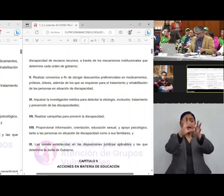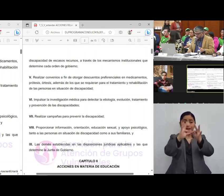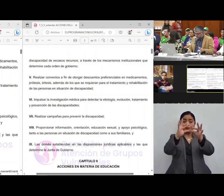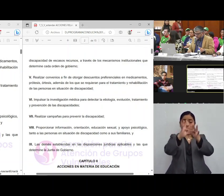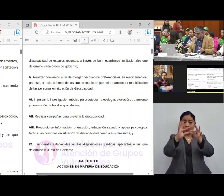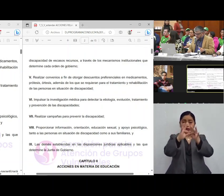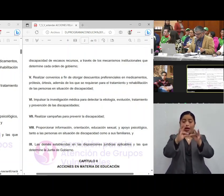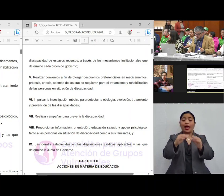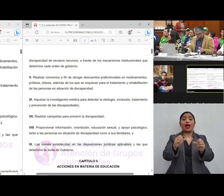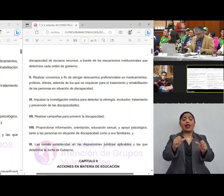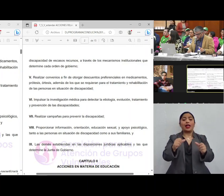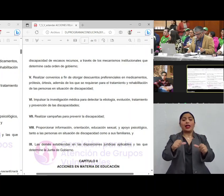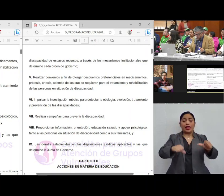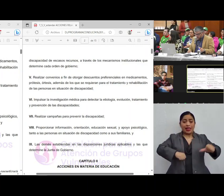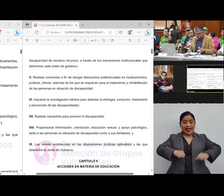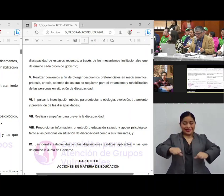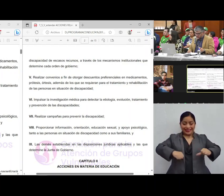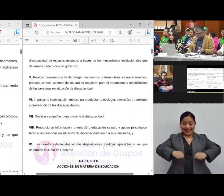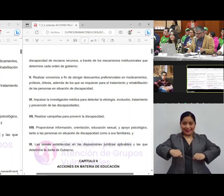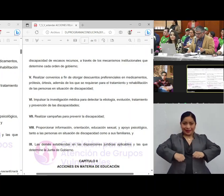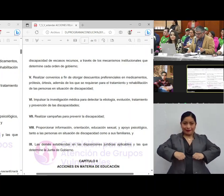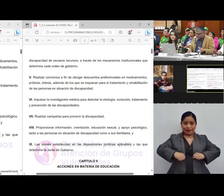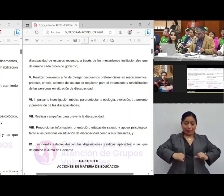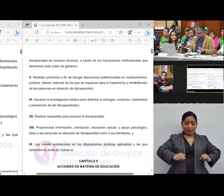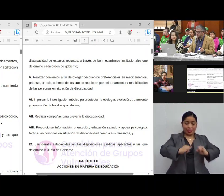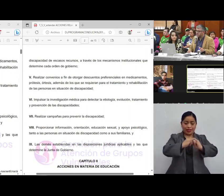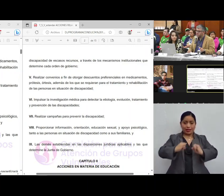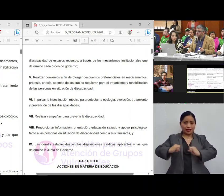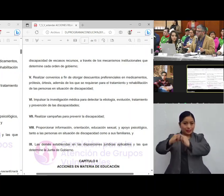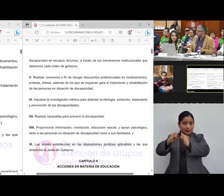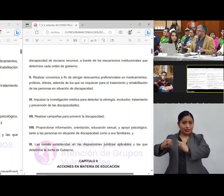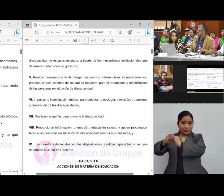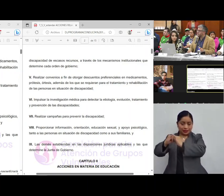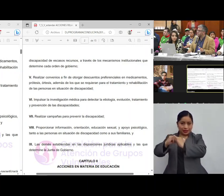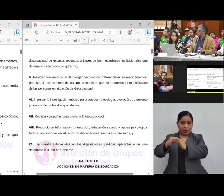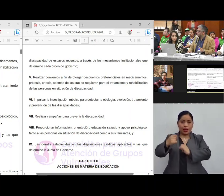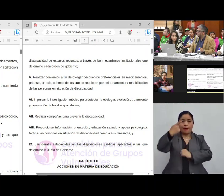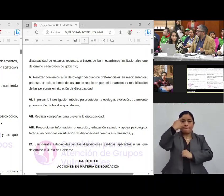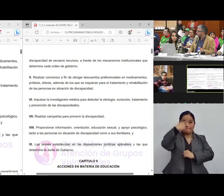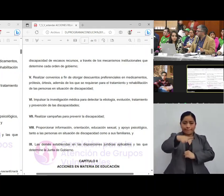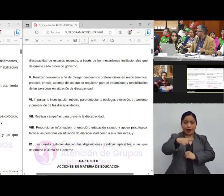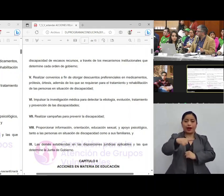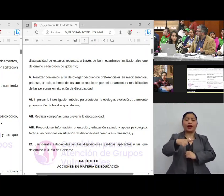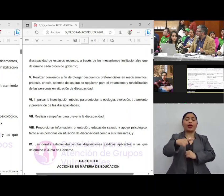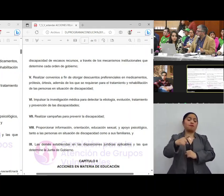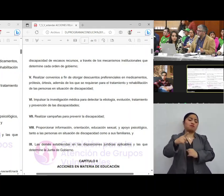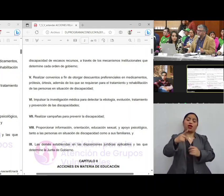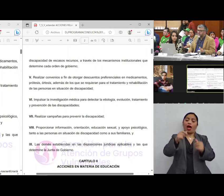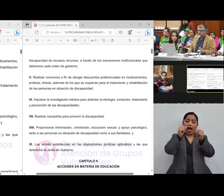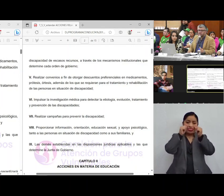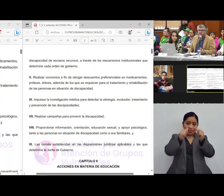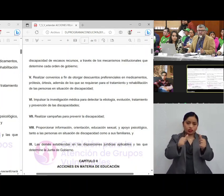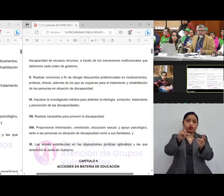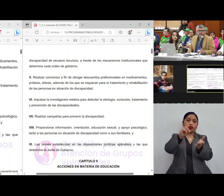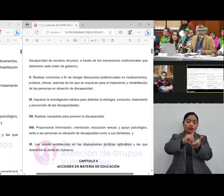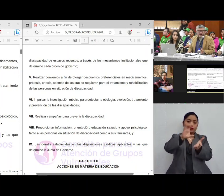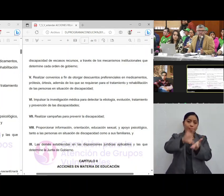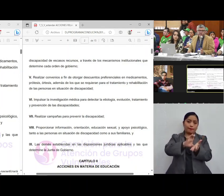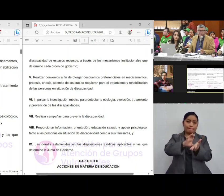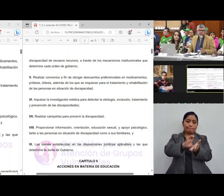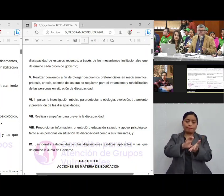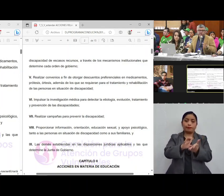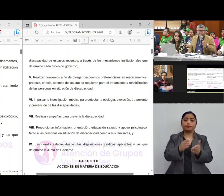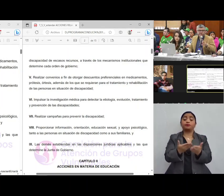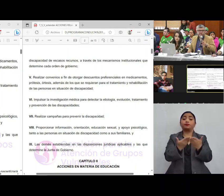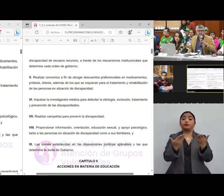las actividades del Instituto de Salud, del DIFEM y los sistemas municipales en torno a la discapacidad. Pediría a